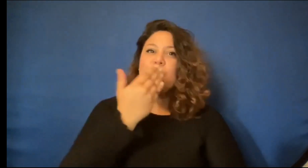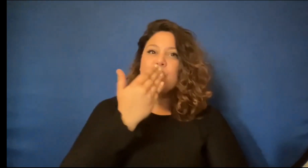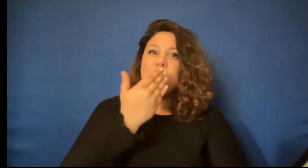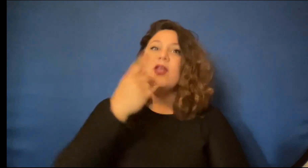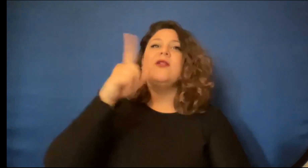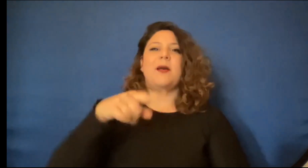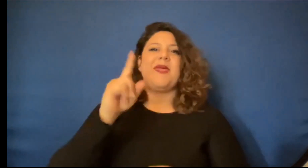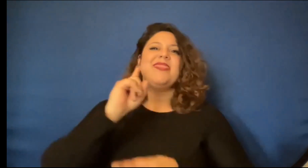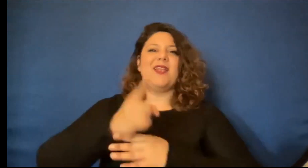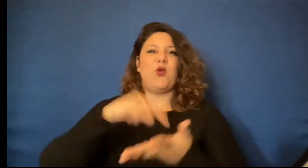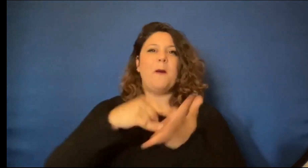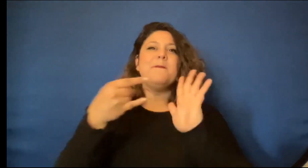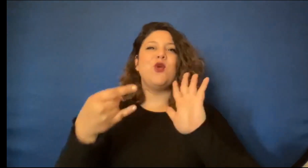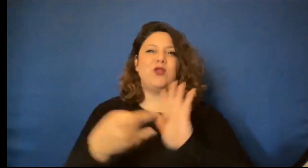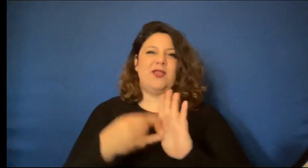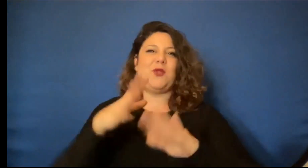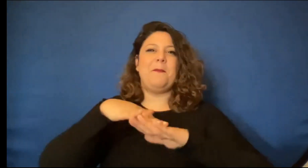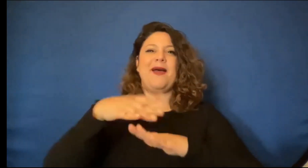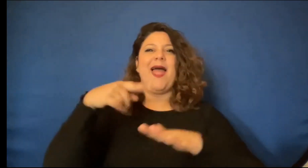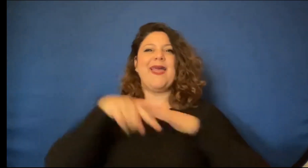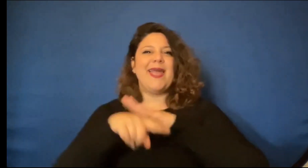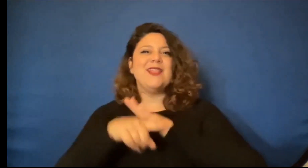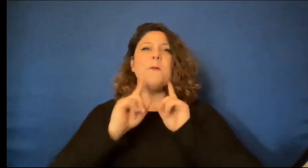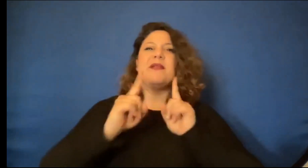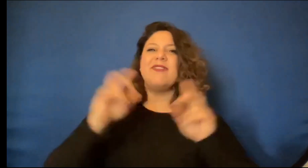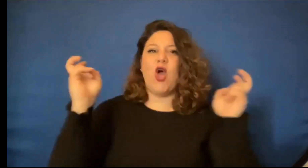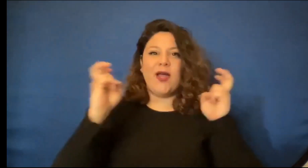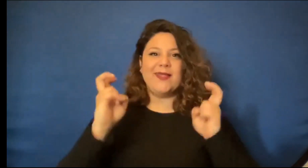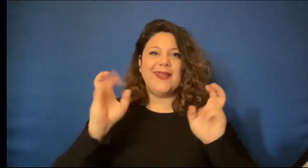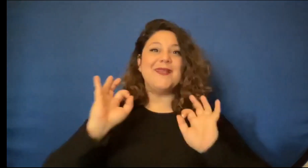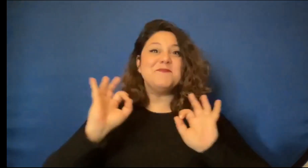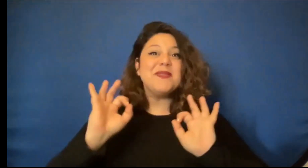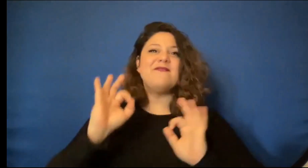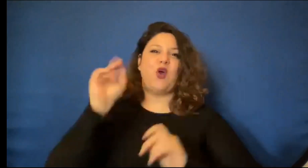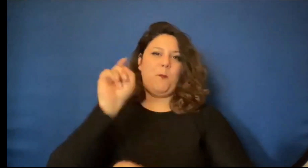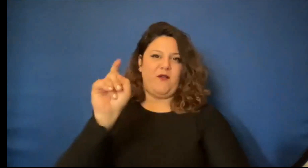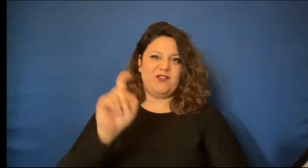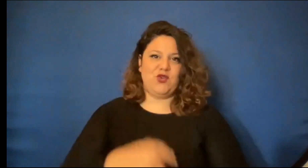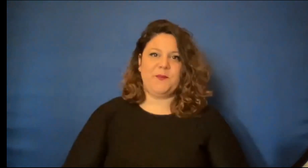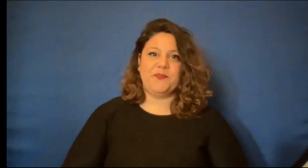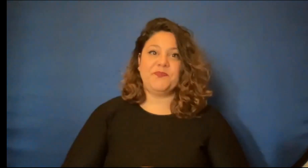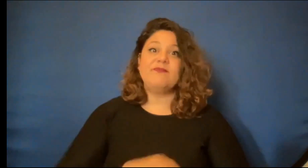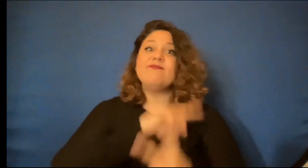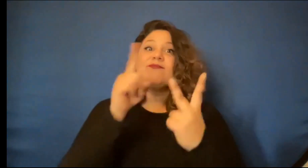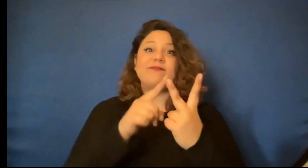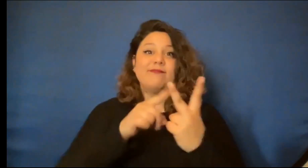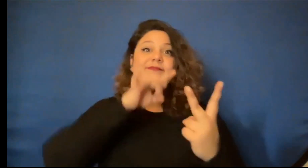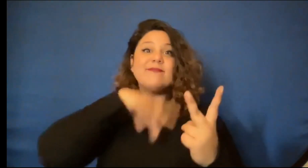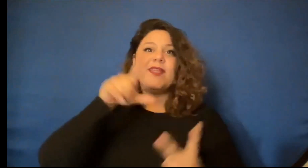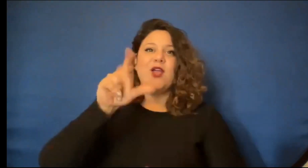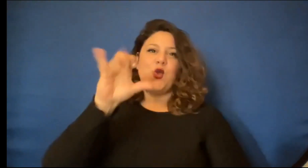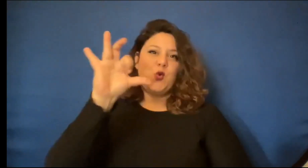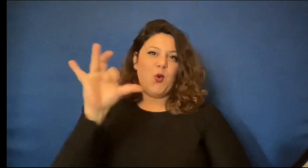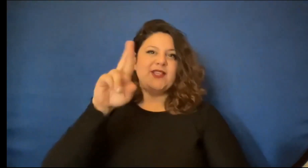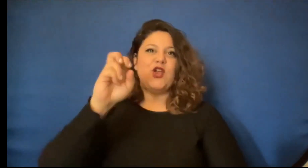Acción y Prevención en la Gestión del Estrés en el sector docente. En segundo lugar, intervendrá Luis Romero Monzón,